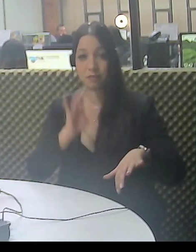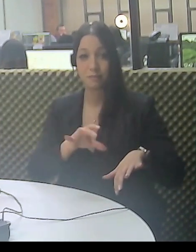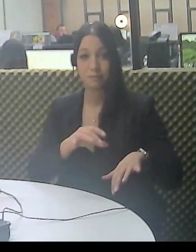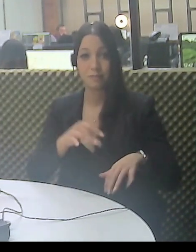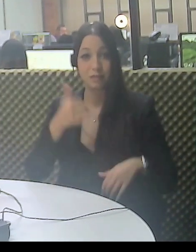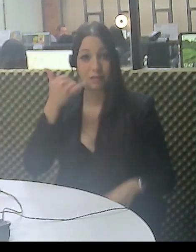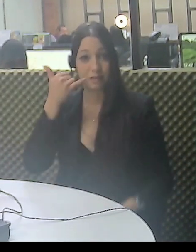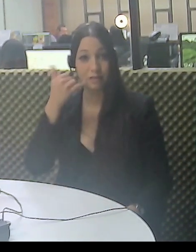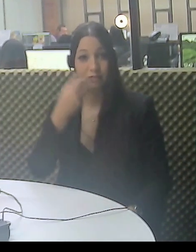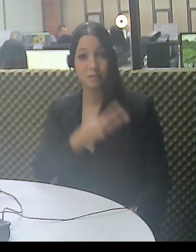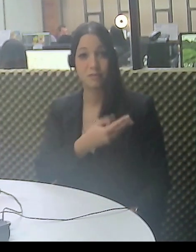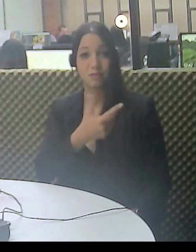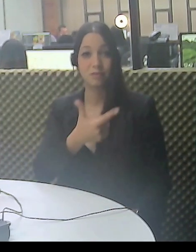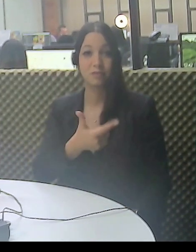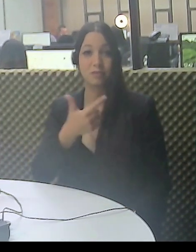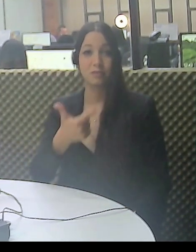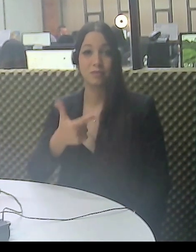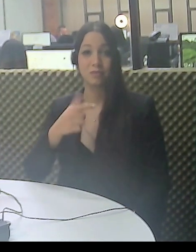do telefone